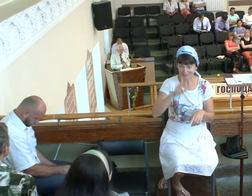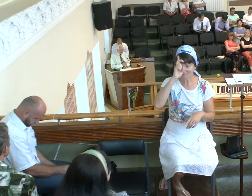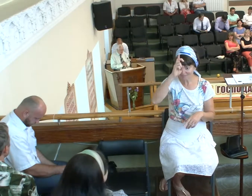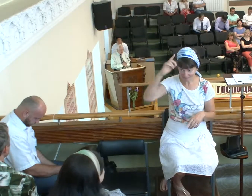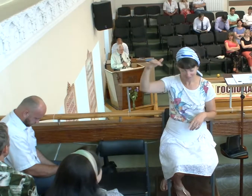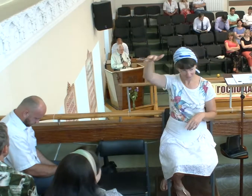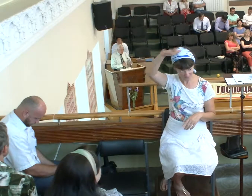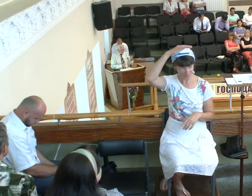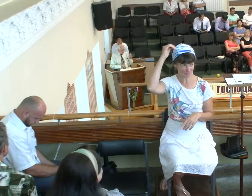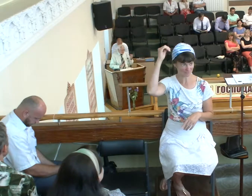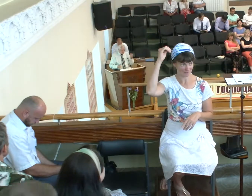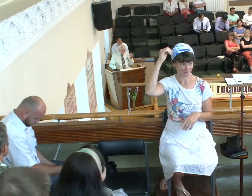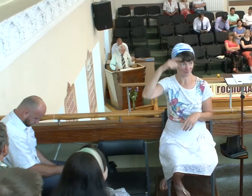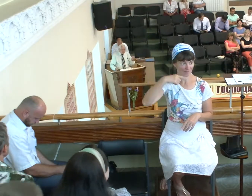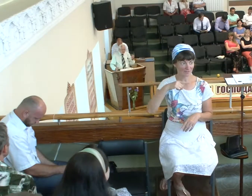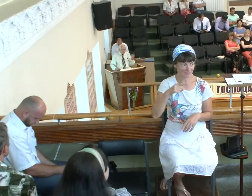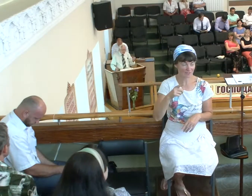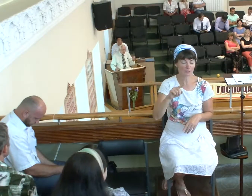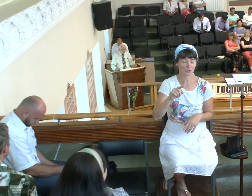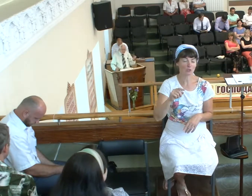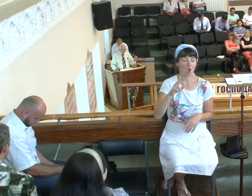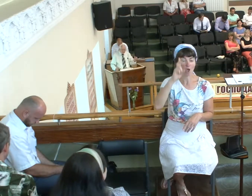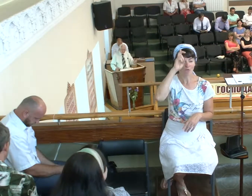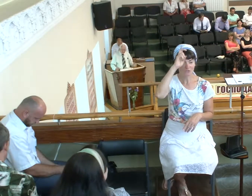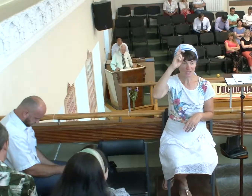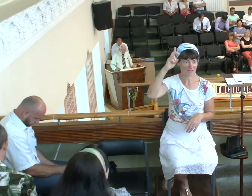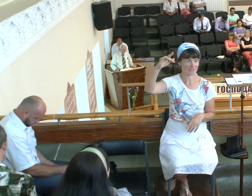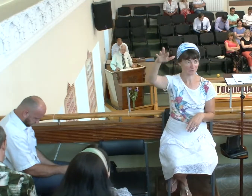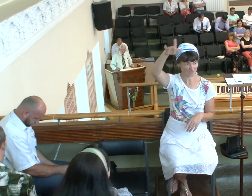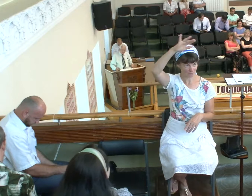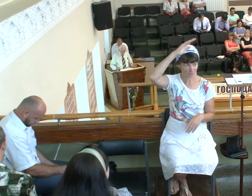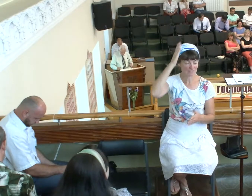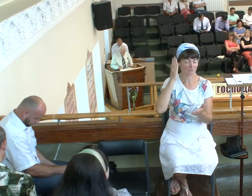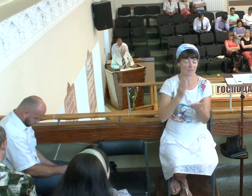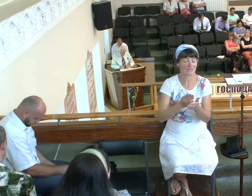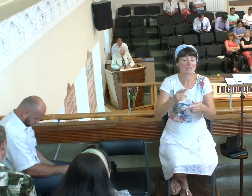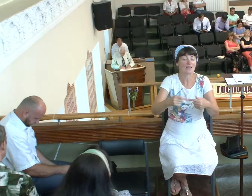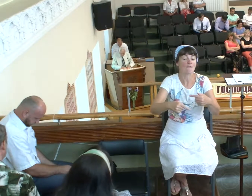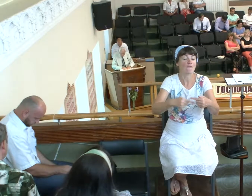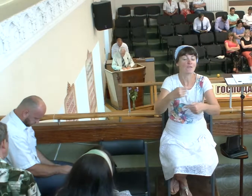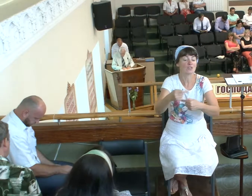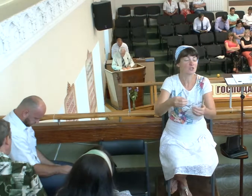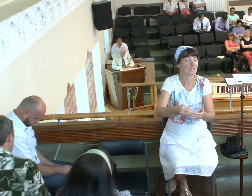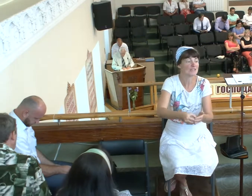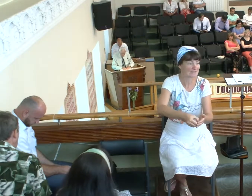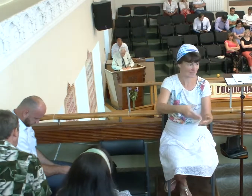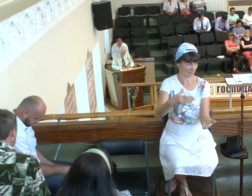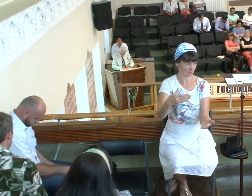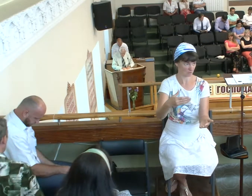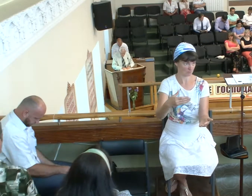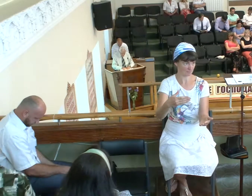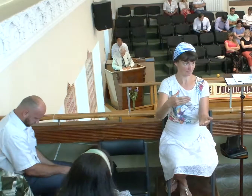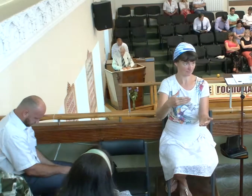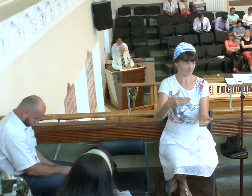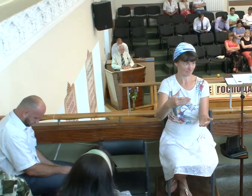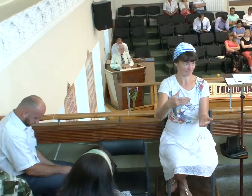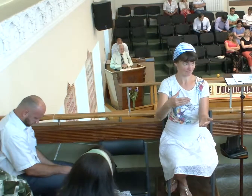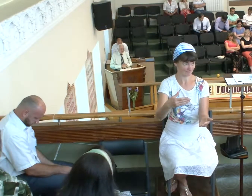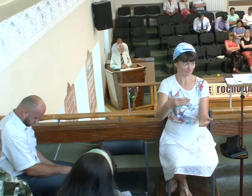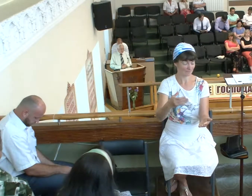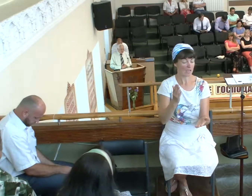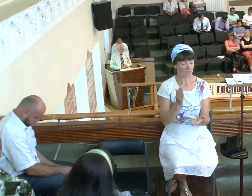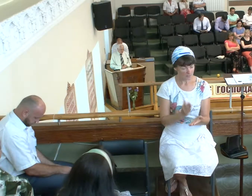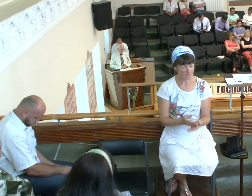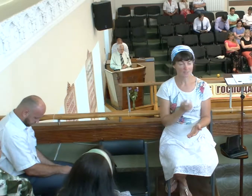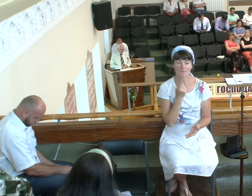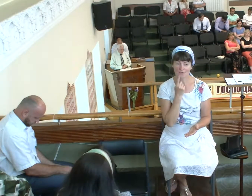ценности, есть ценности, которые вечные ценности, есть ценности временные у людей, но есть